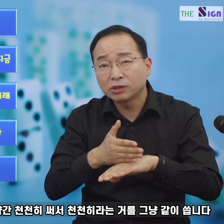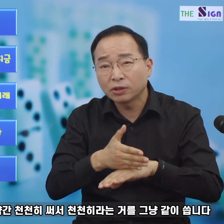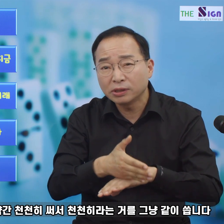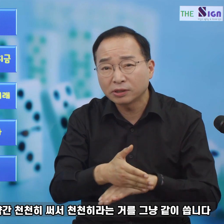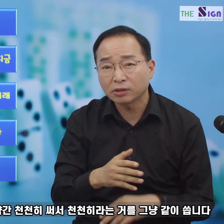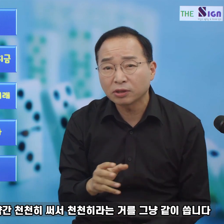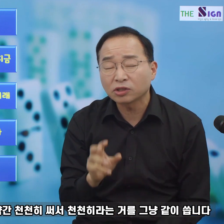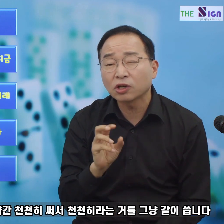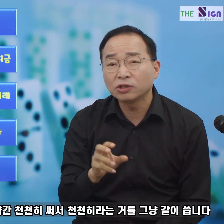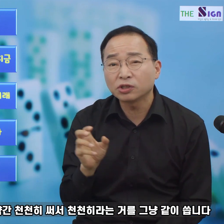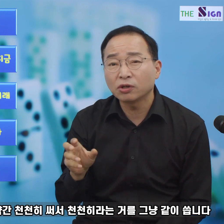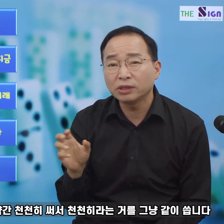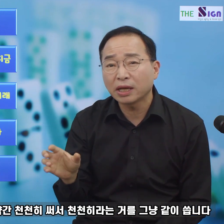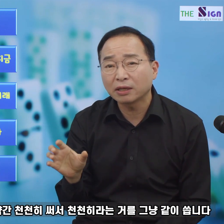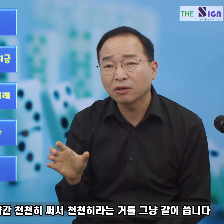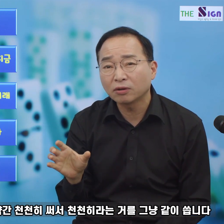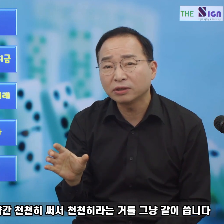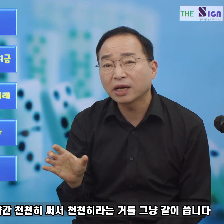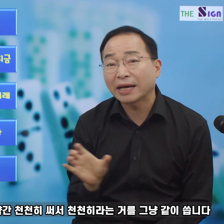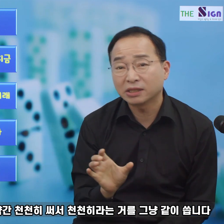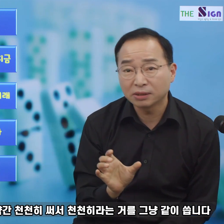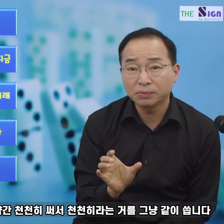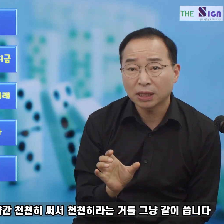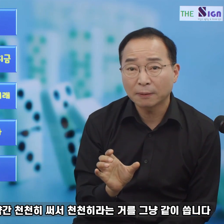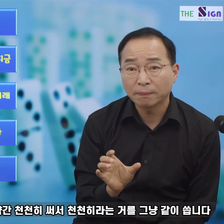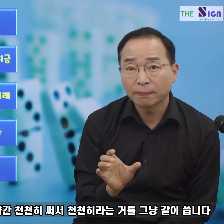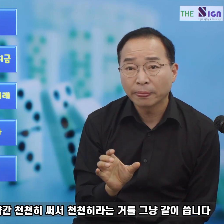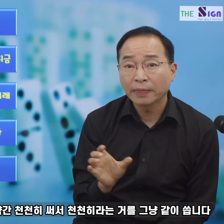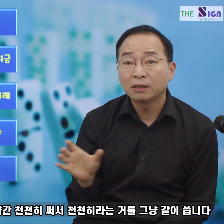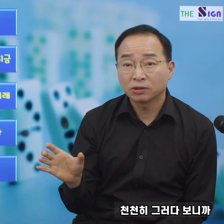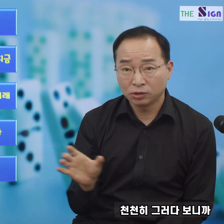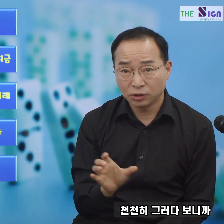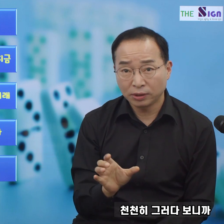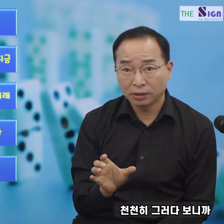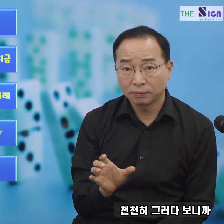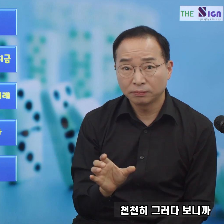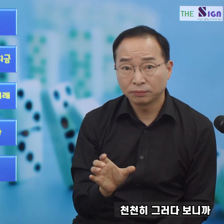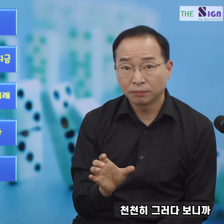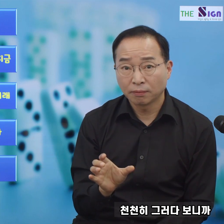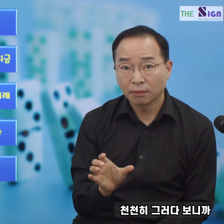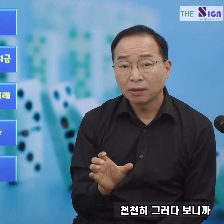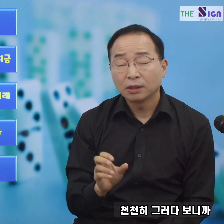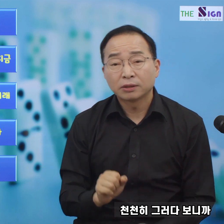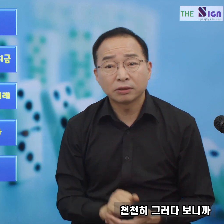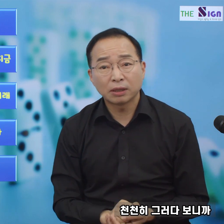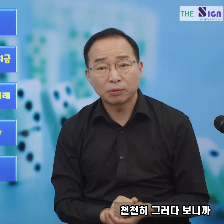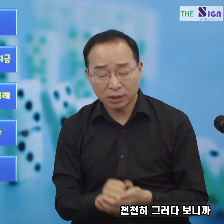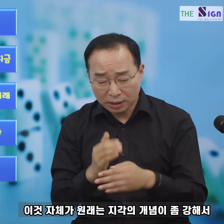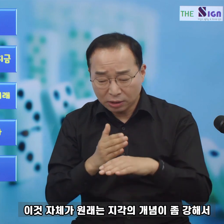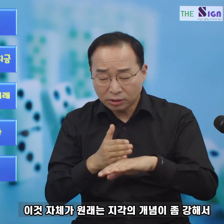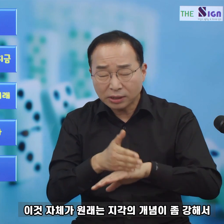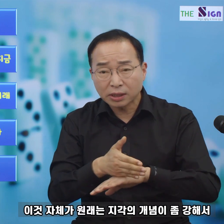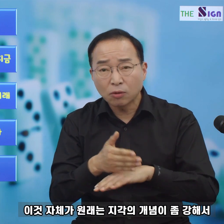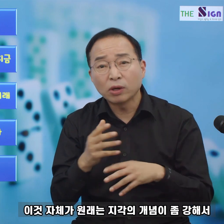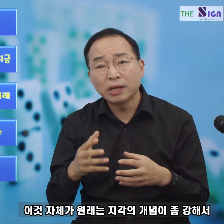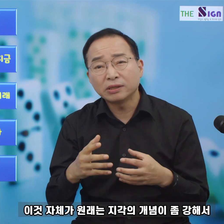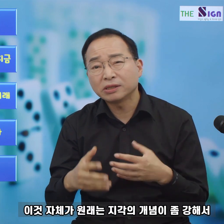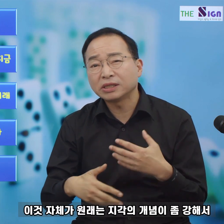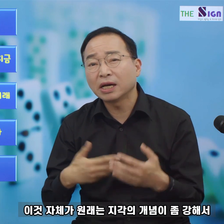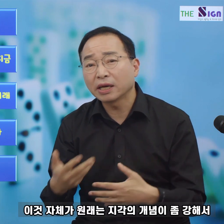천천히 써서 천천히라는 거를 그냥 같이 씁니다. 천천히. 그러다 보니까 이것 자체가 원래는 이제 지각의